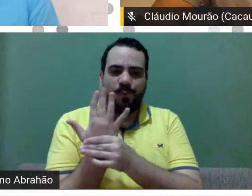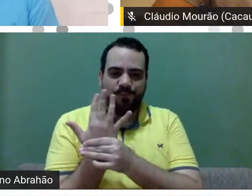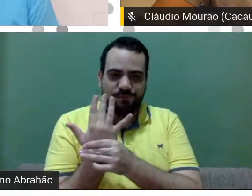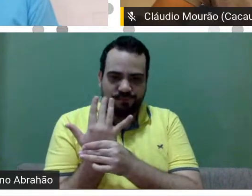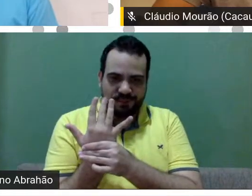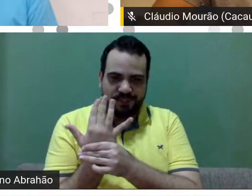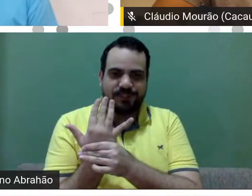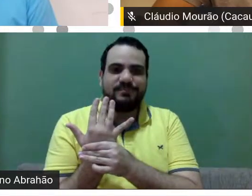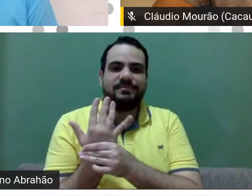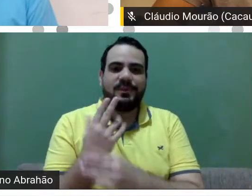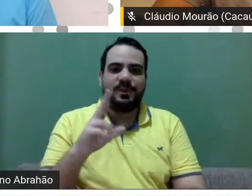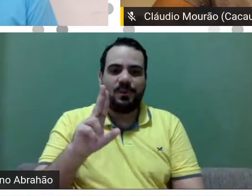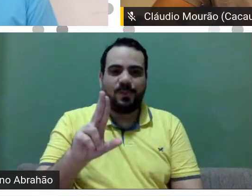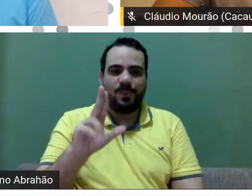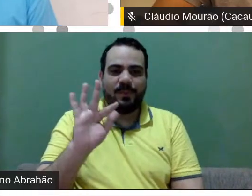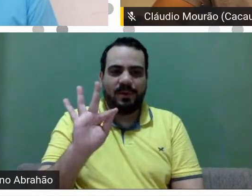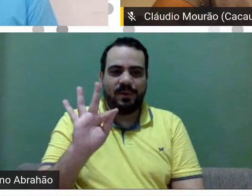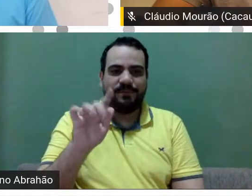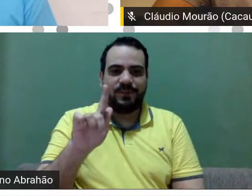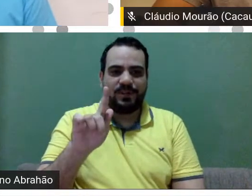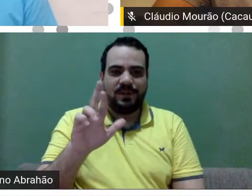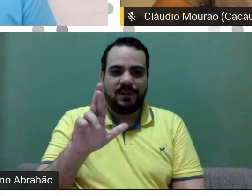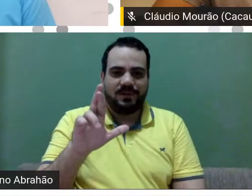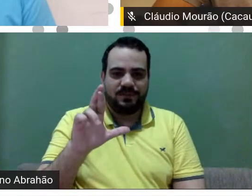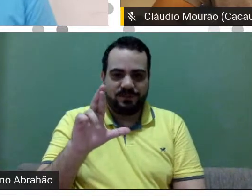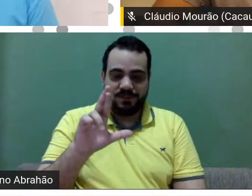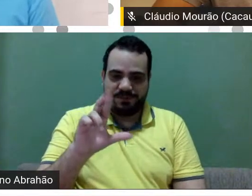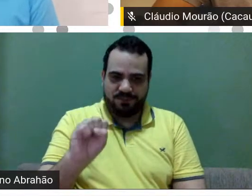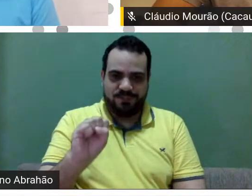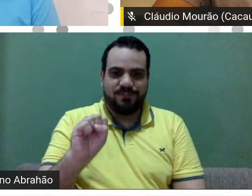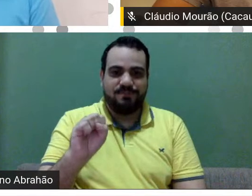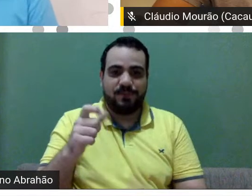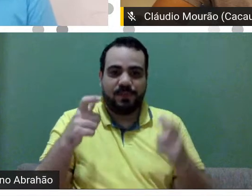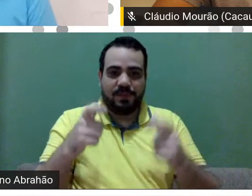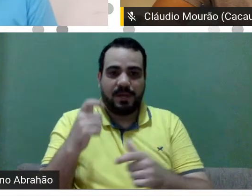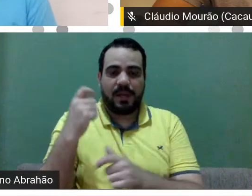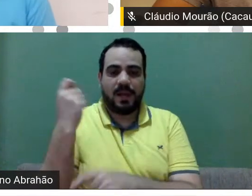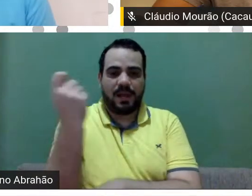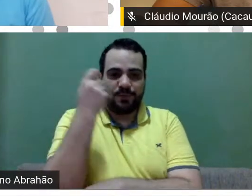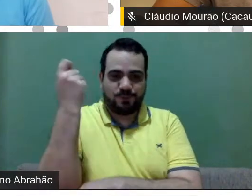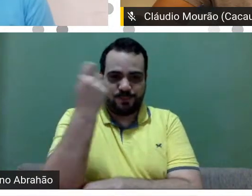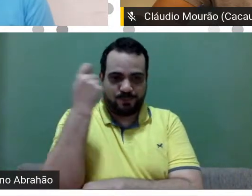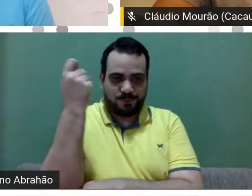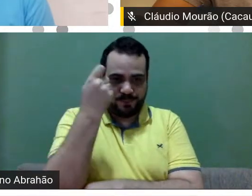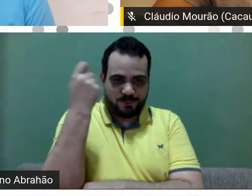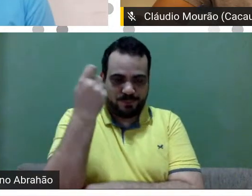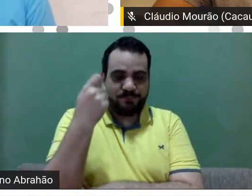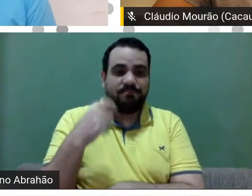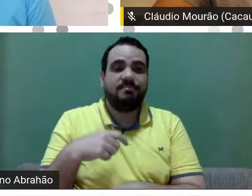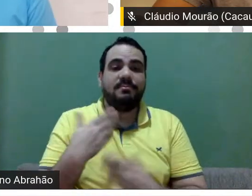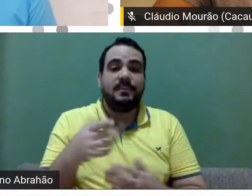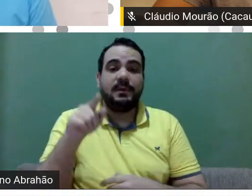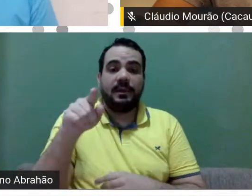Mourão Ele é professor da Universidade Federal do Rio Grande do Sul Aonde fica